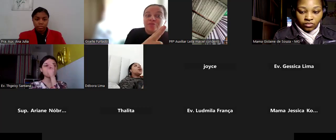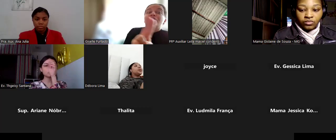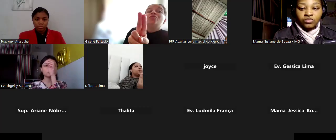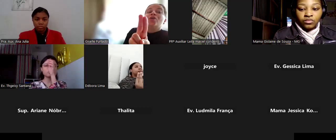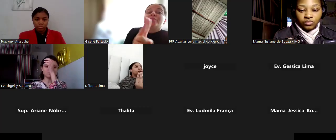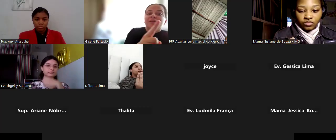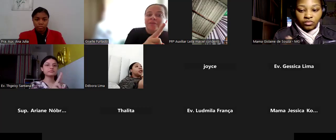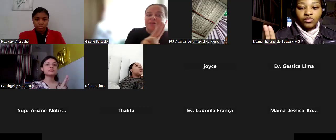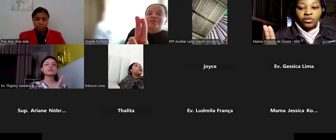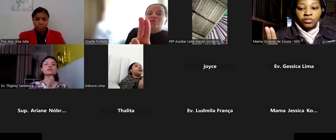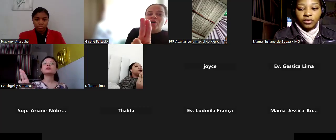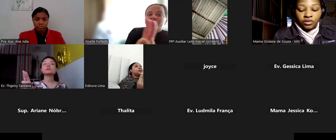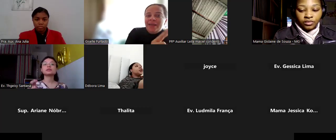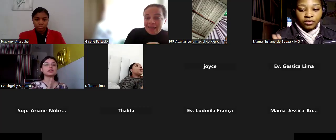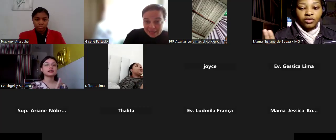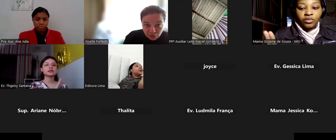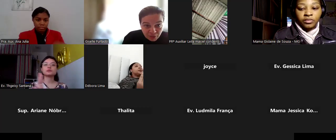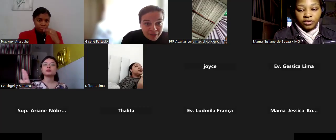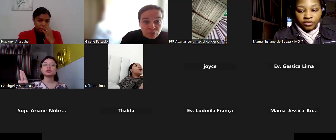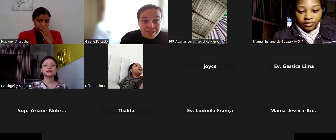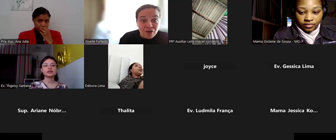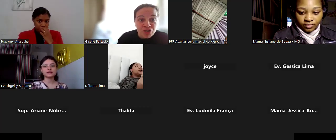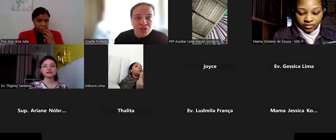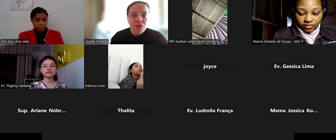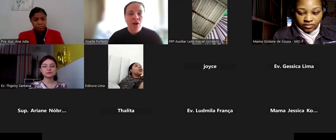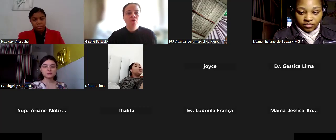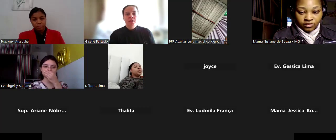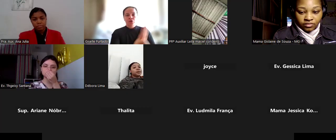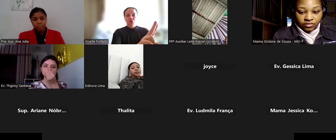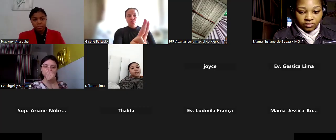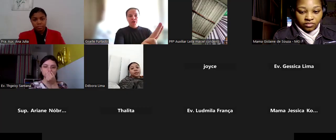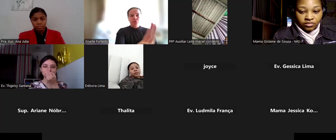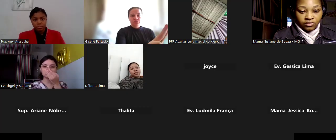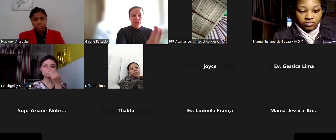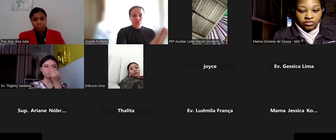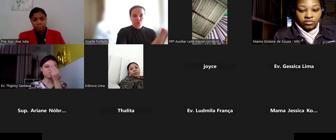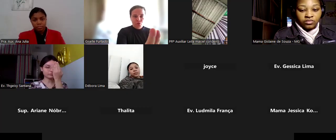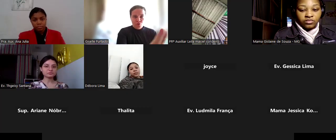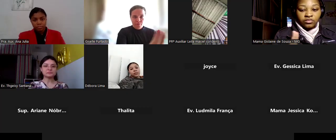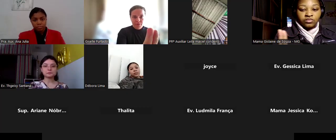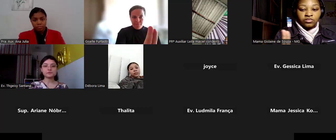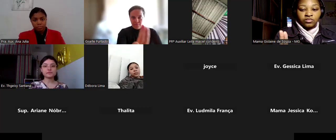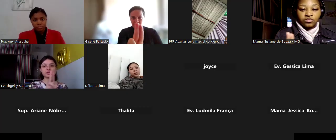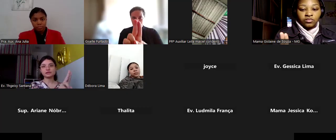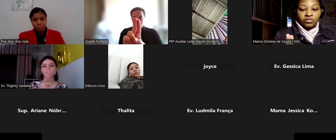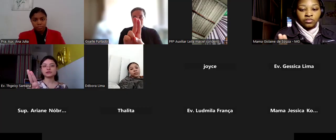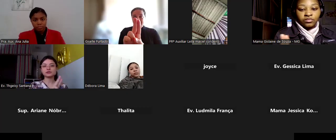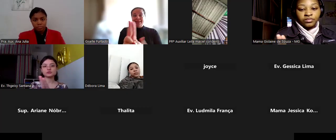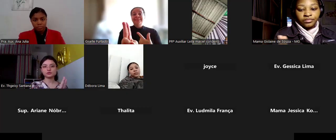Seu nome. Seu nome. Esse também é um sinal direcional. Eu estou perguntando o seu nome, né? E se